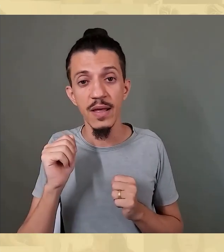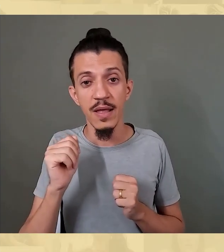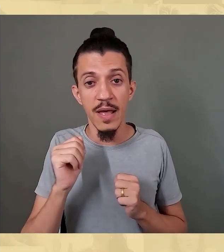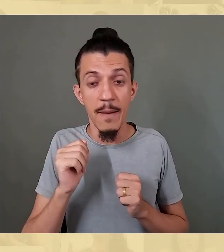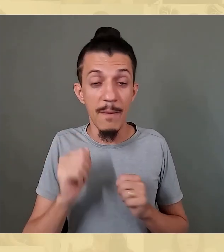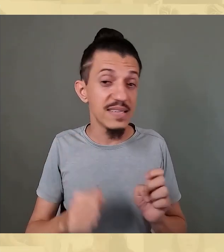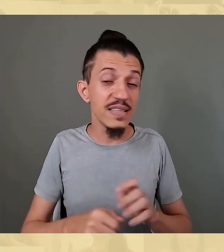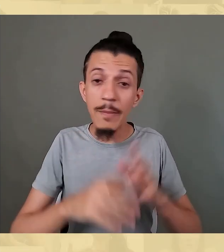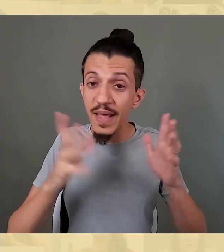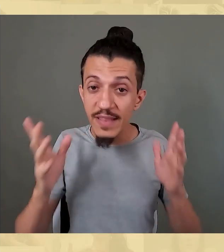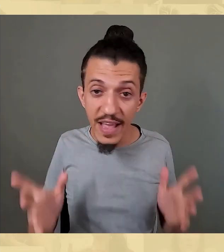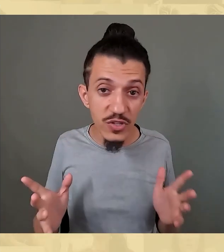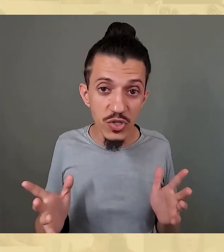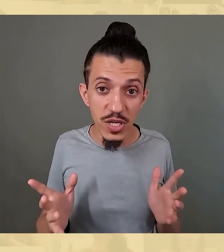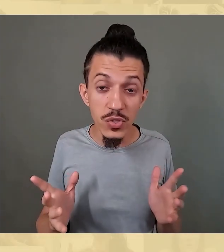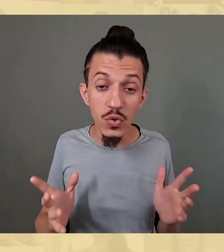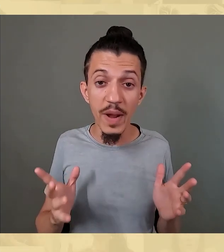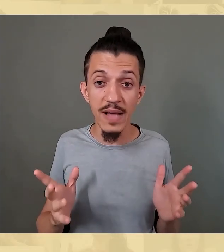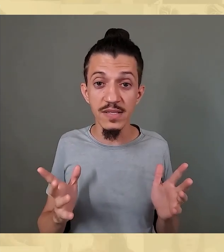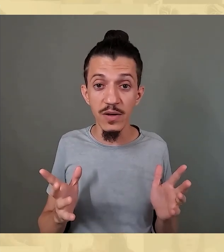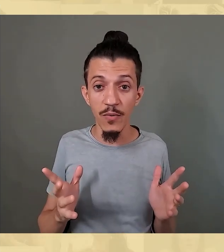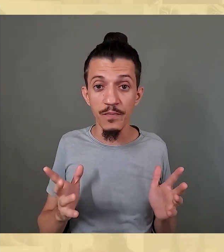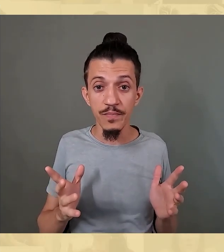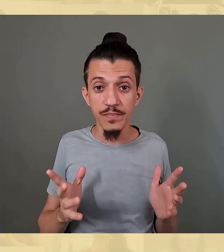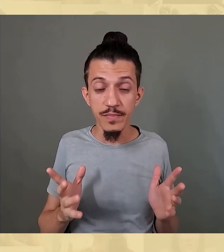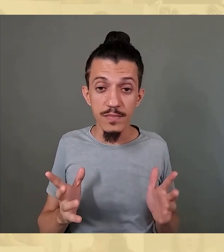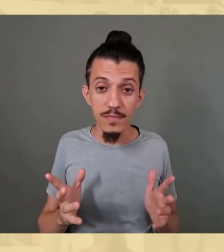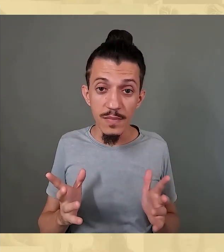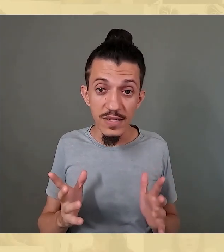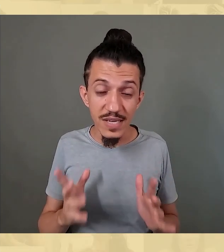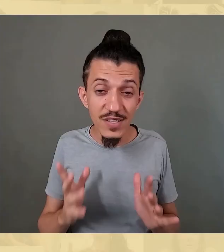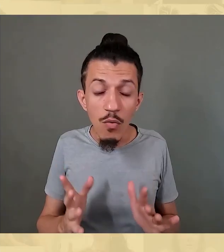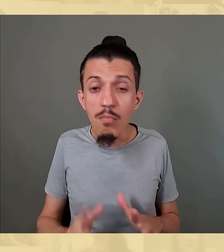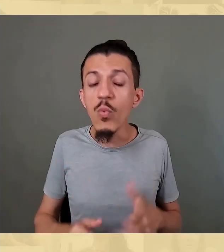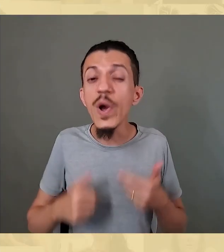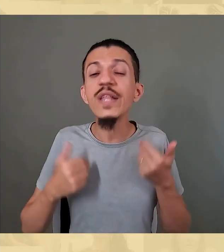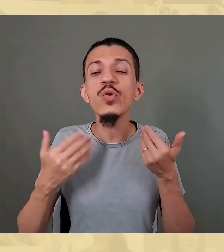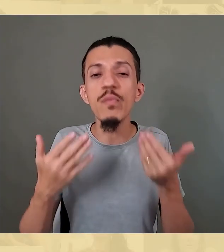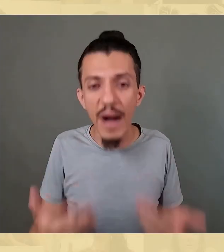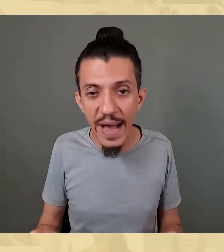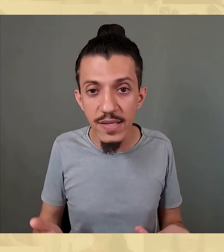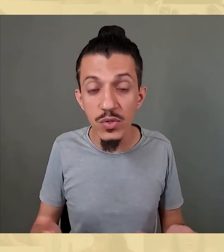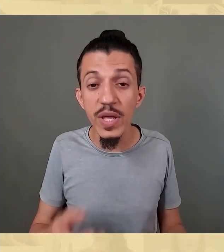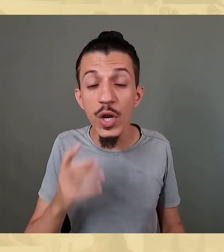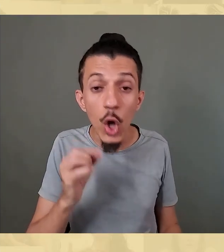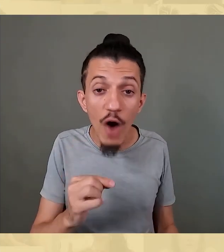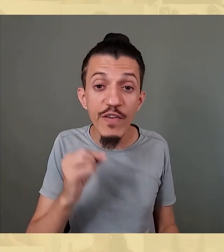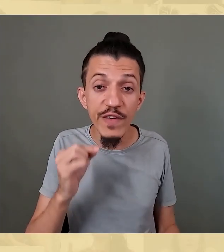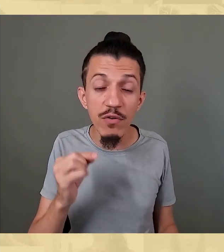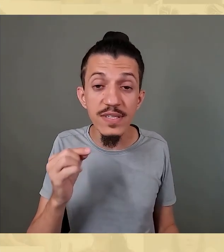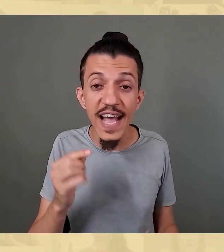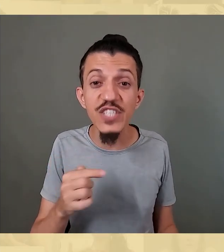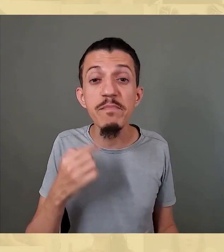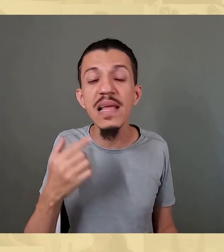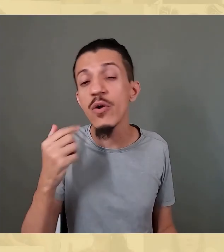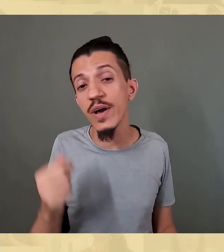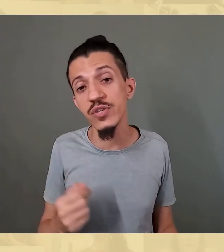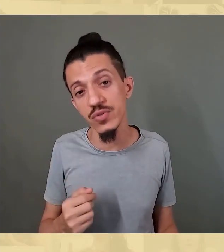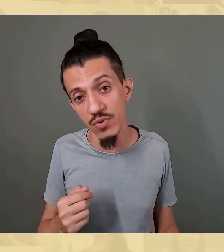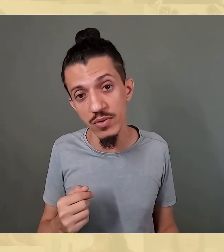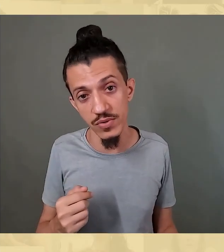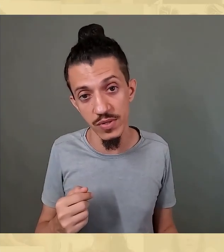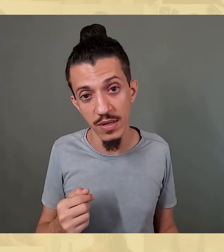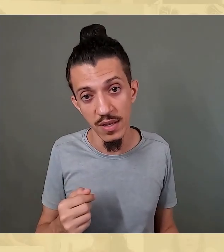padaria. Mas independente disso, no Brasil, já são muito mais do que 9,7 milhões